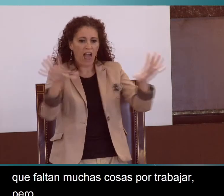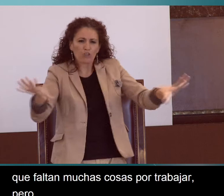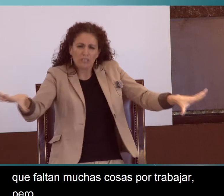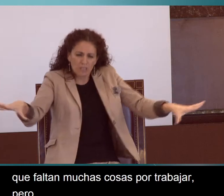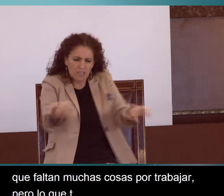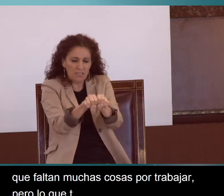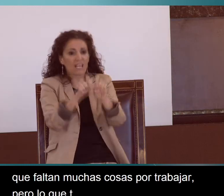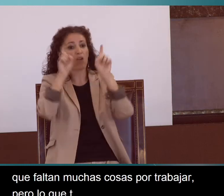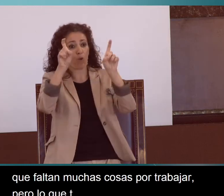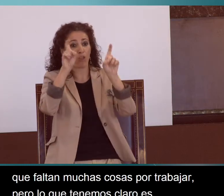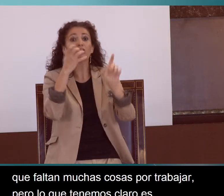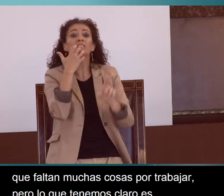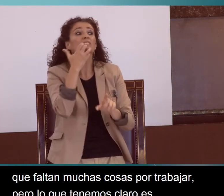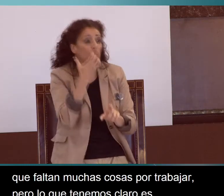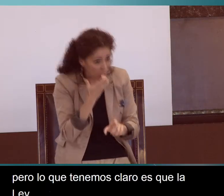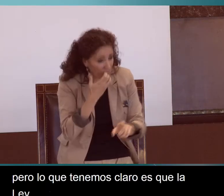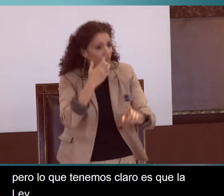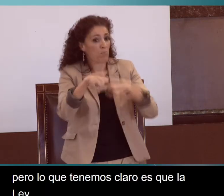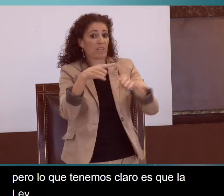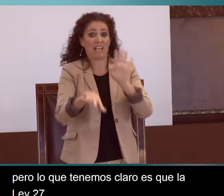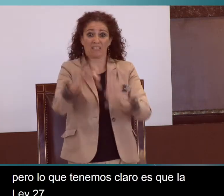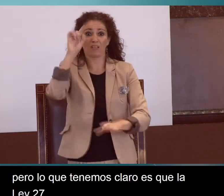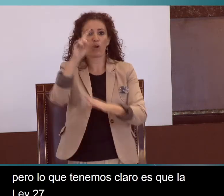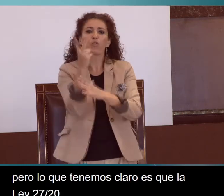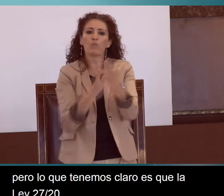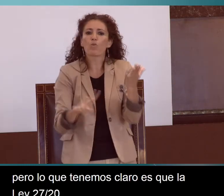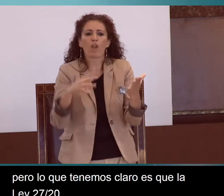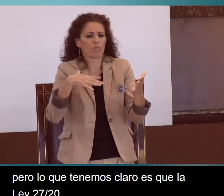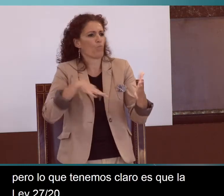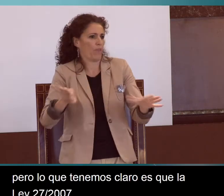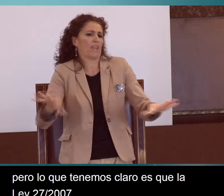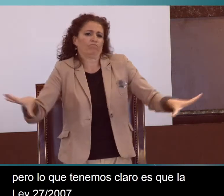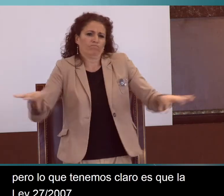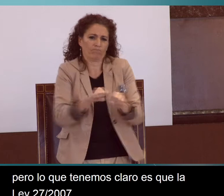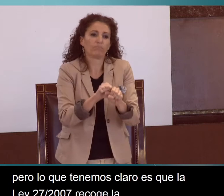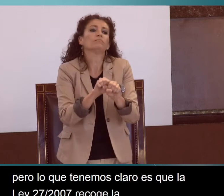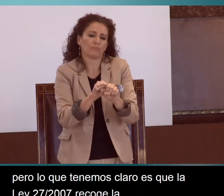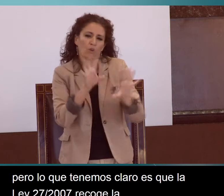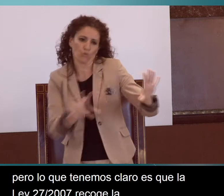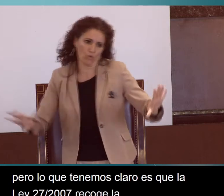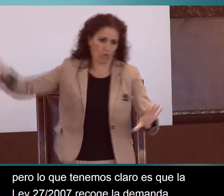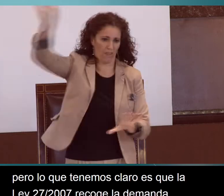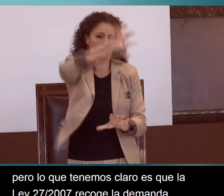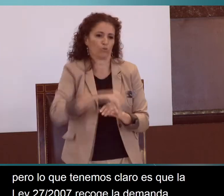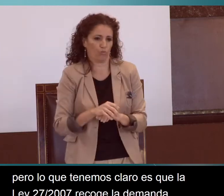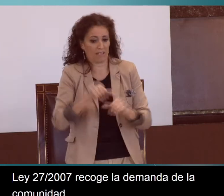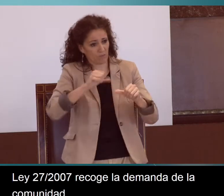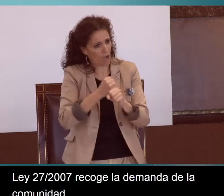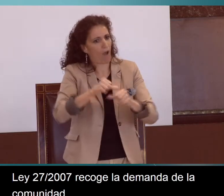cuanto al desarrollo normativo de dicha ley. Si esto es así, las familias podrán optar en esa modalidad de educación